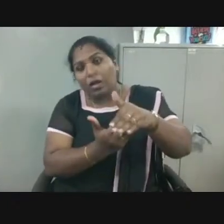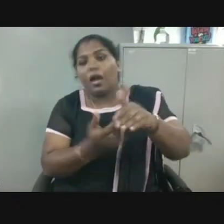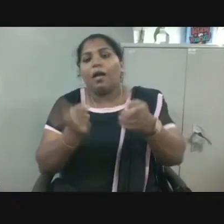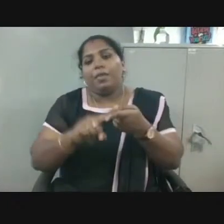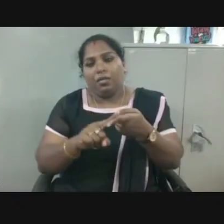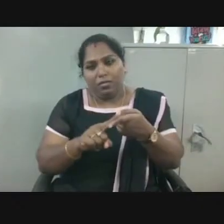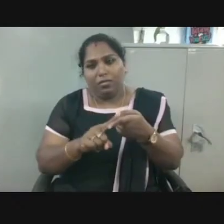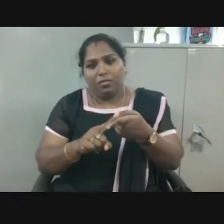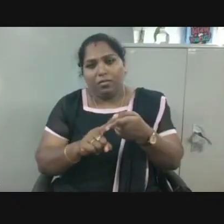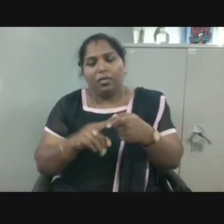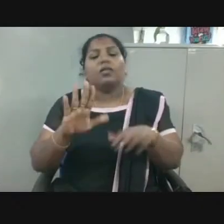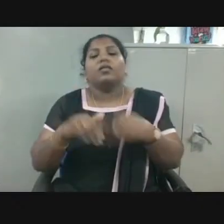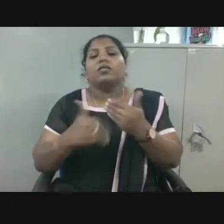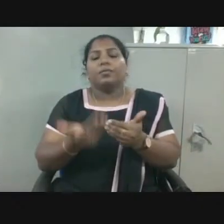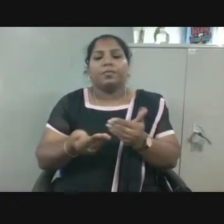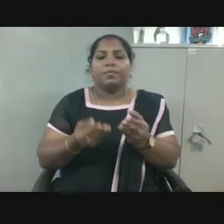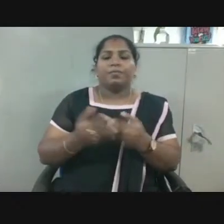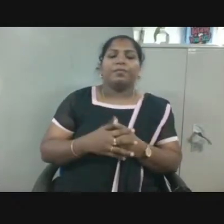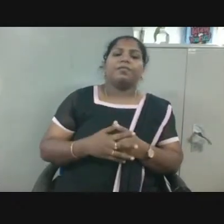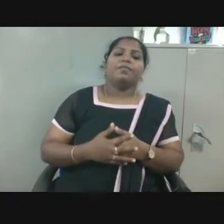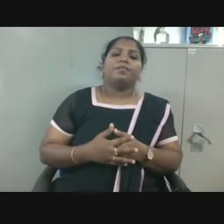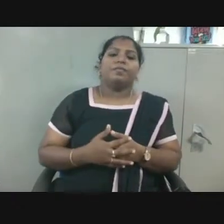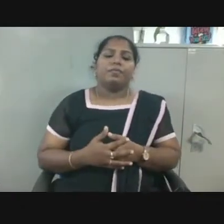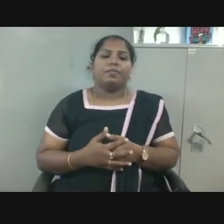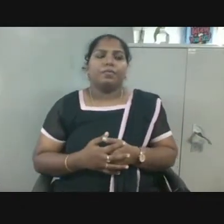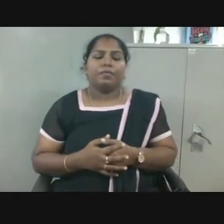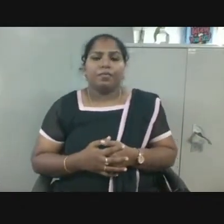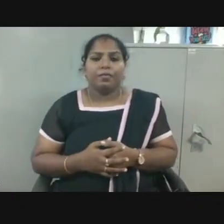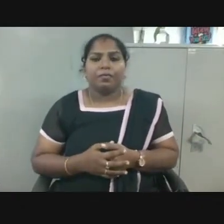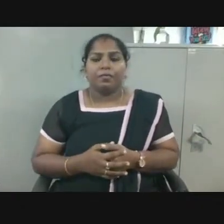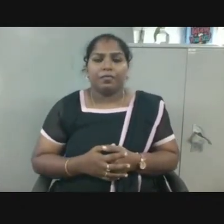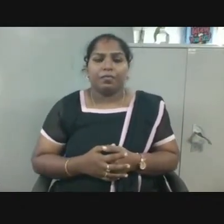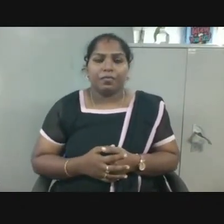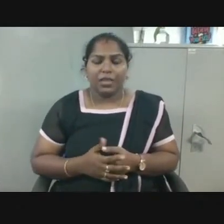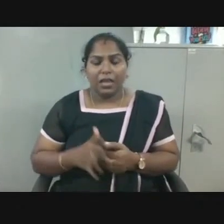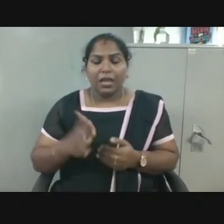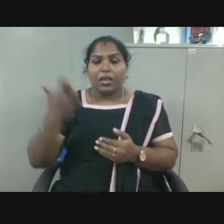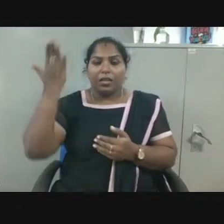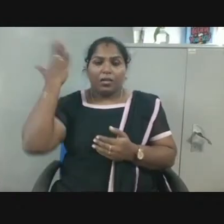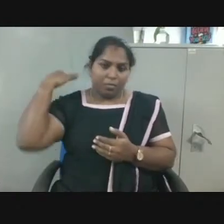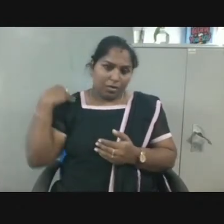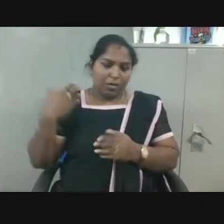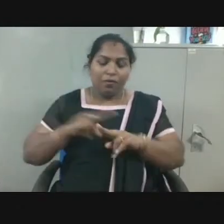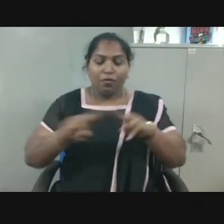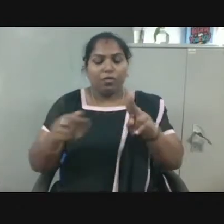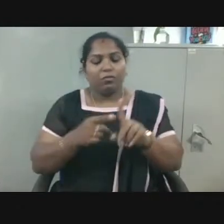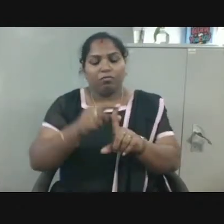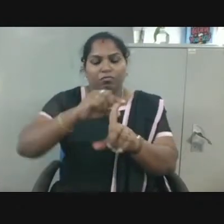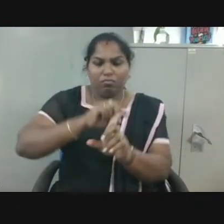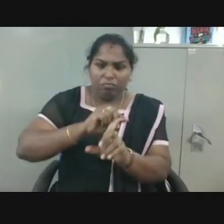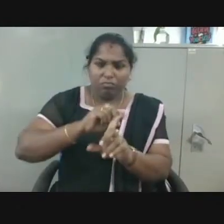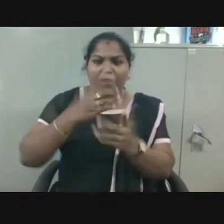ഉണ്ടാകാം. ഇതല്ലെങ്കിൽ ചിലപ്പോൾ ഇവരുടെ ഈ അവരുടെ നട്ടൽ മൊത്തമായിട്ടേ വളഞ്ഞു പോയിട്ട്